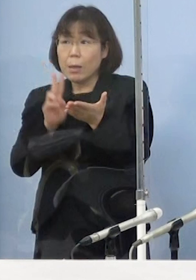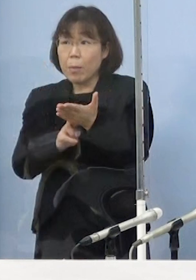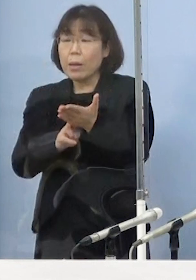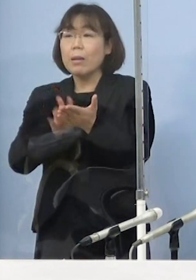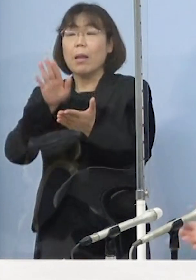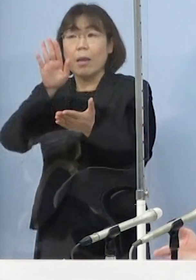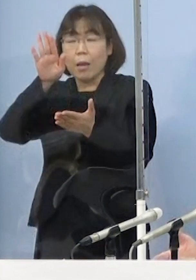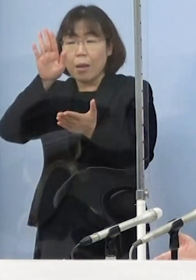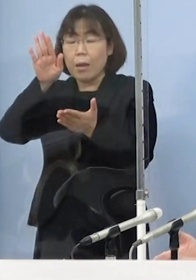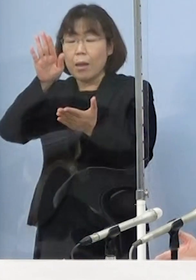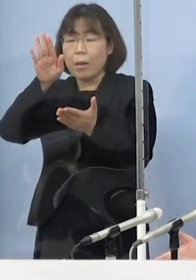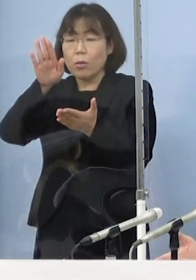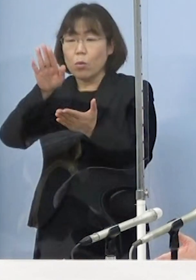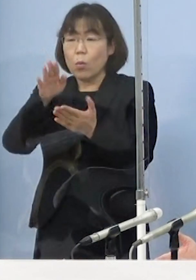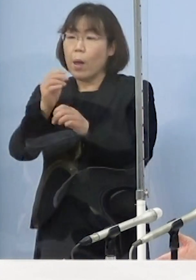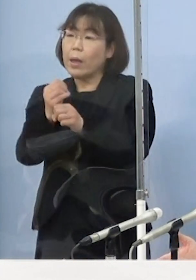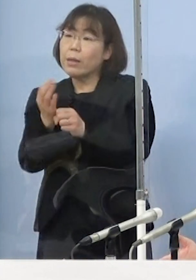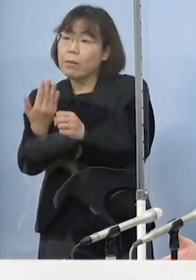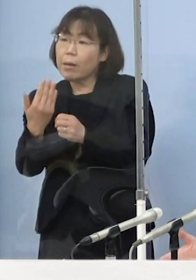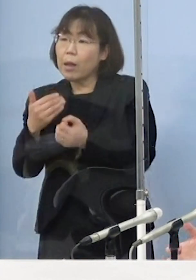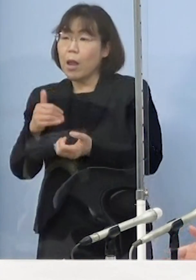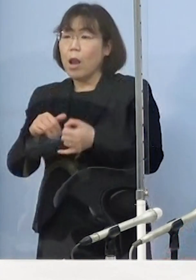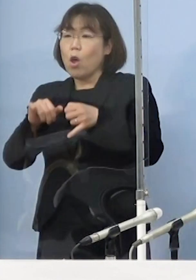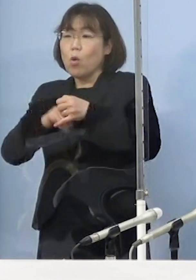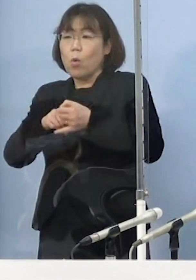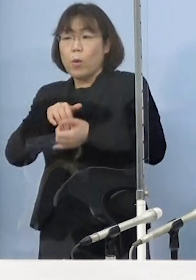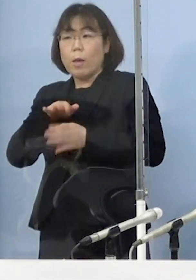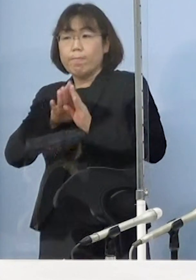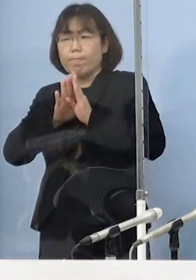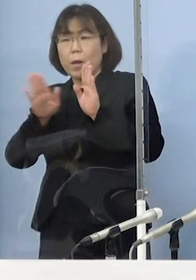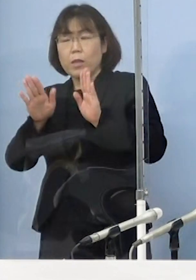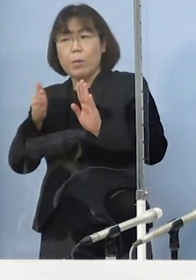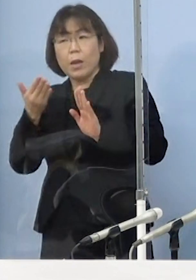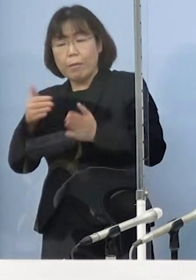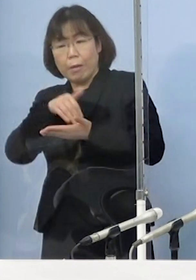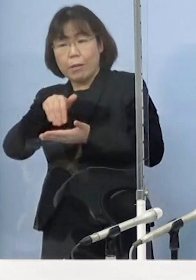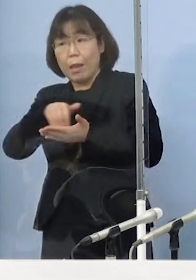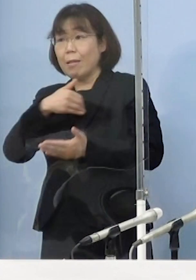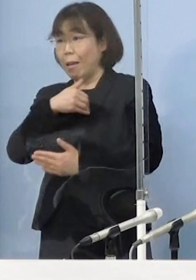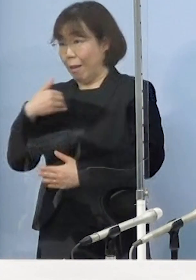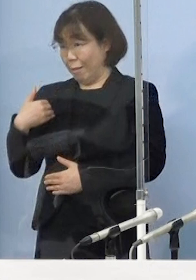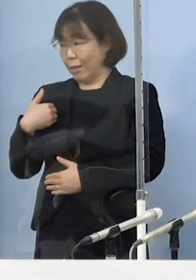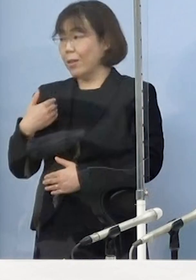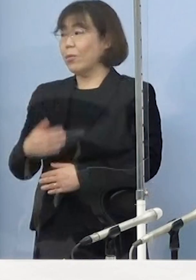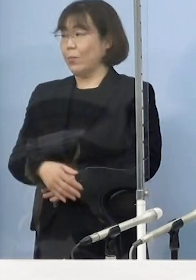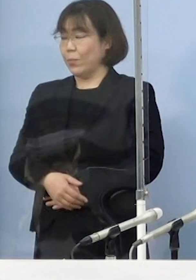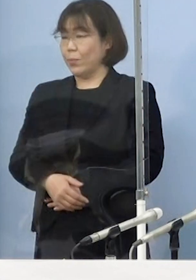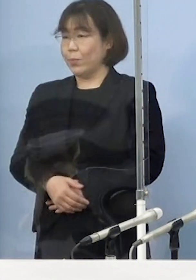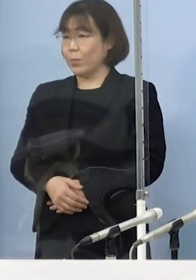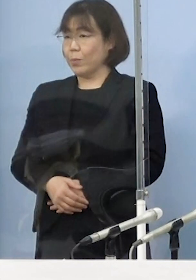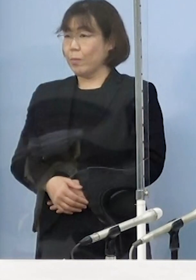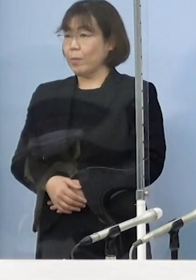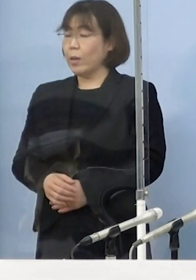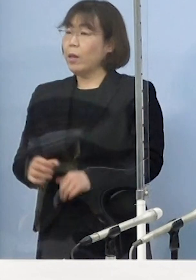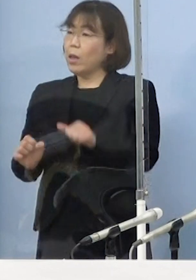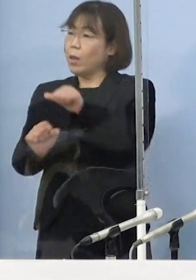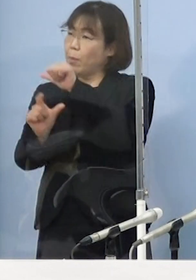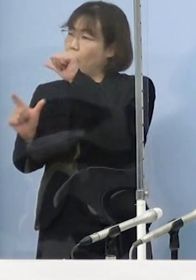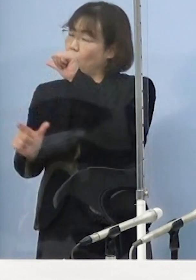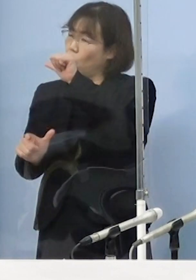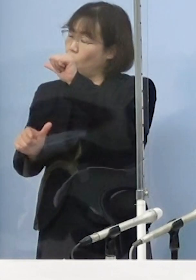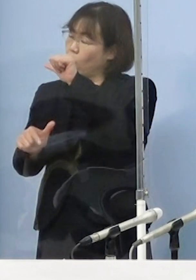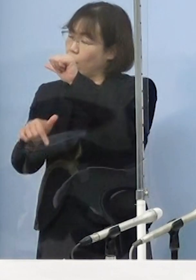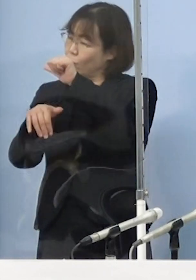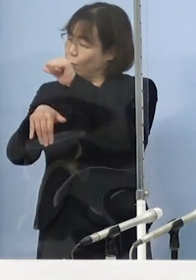は逆算をしていつから予約をということですので、それを一体5月の下旬